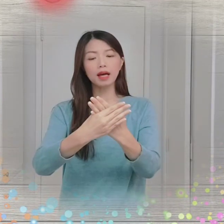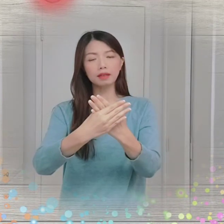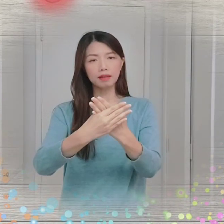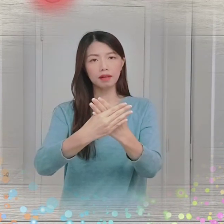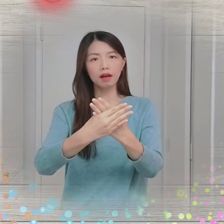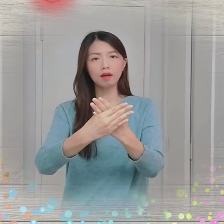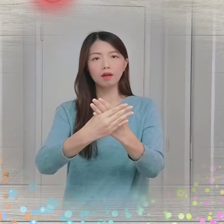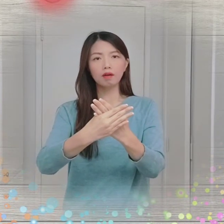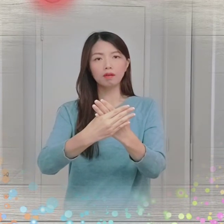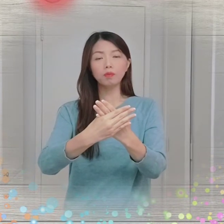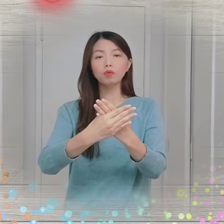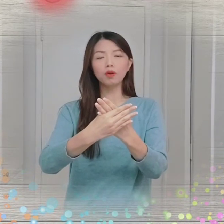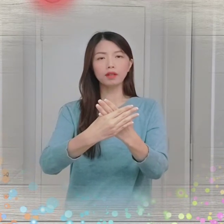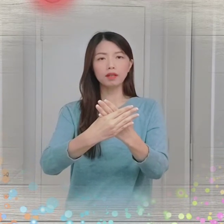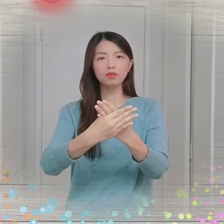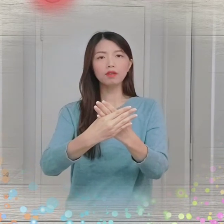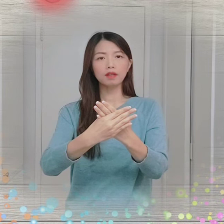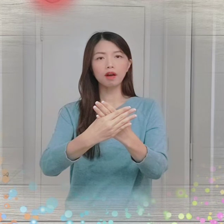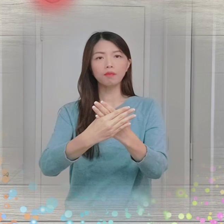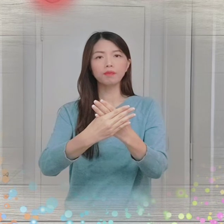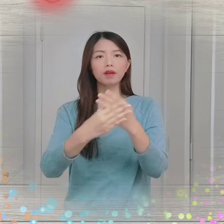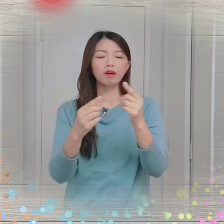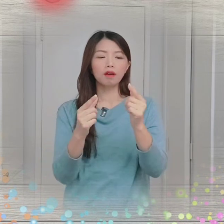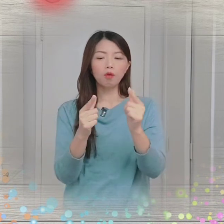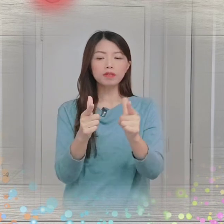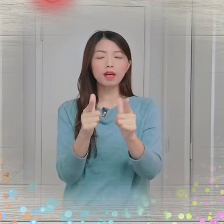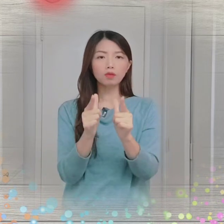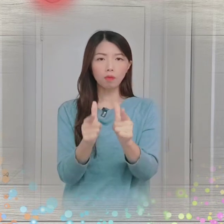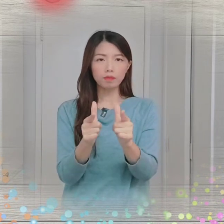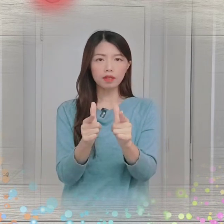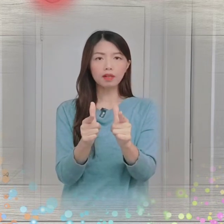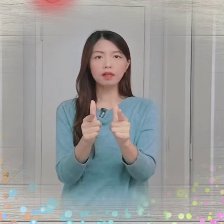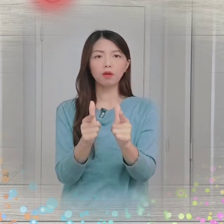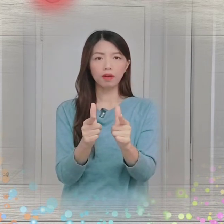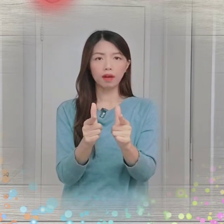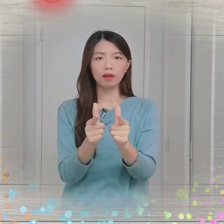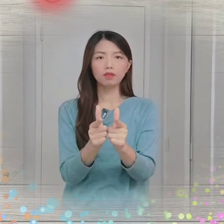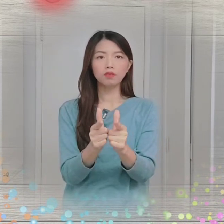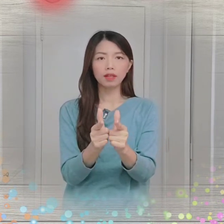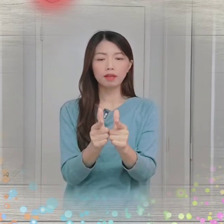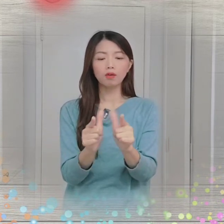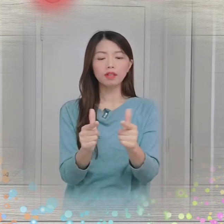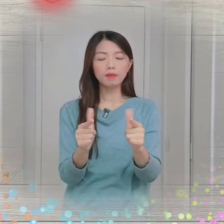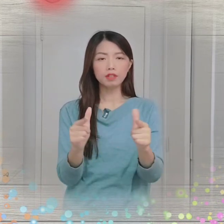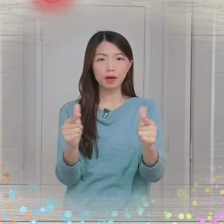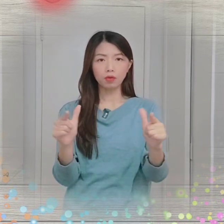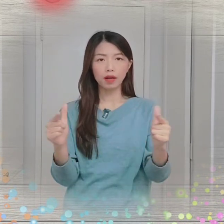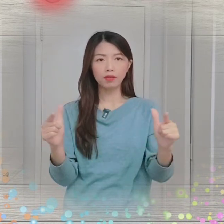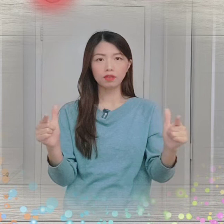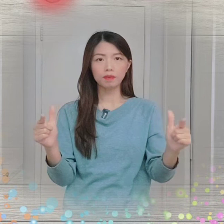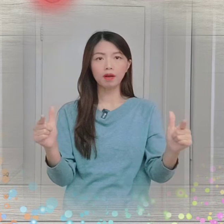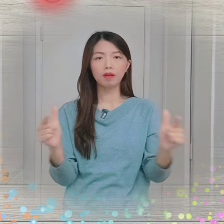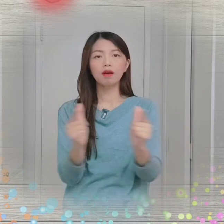박사들 복수를 나타낸 수어는요. 엄지하고 검지를 이렇게 중간에서 흔들면서